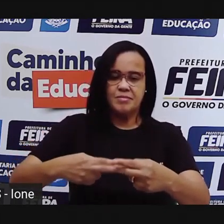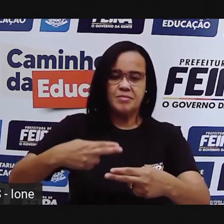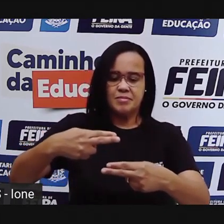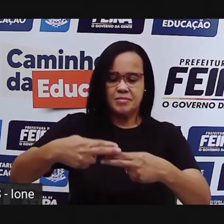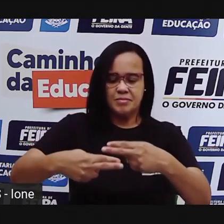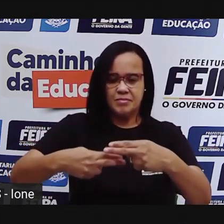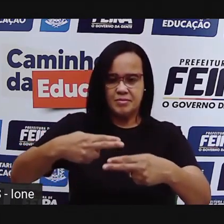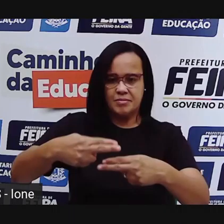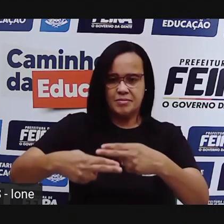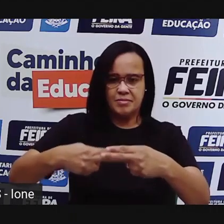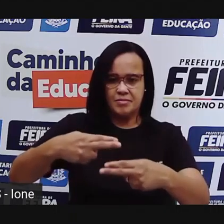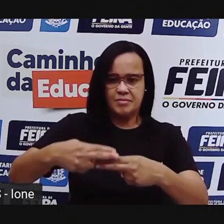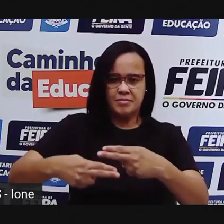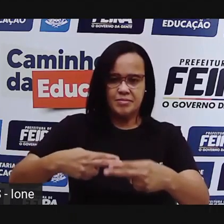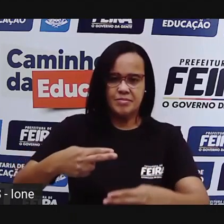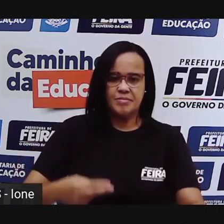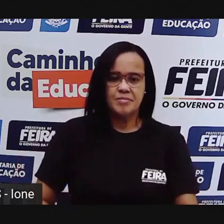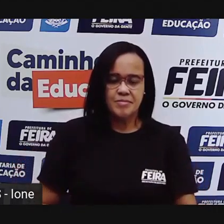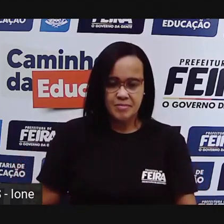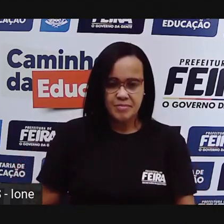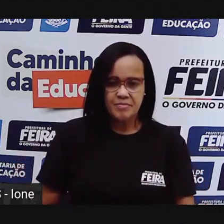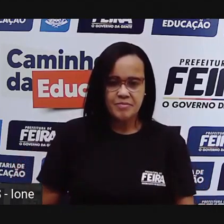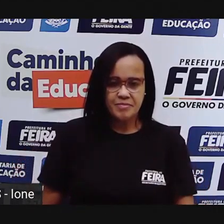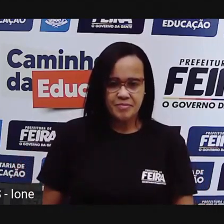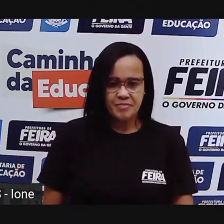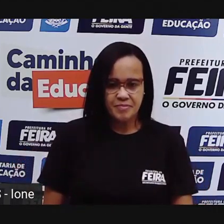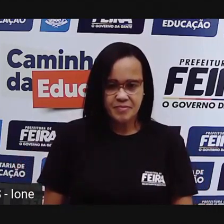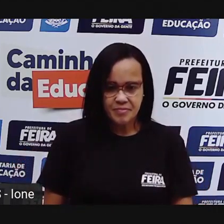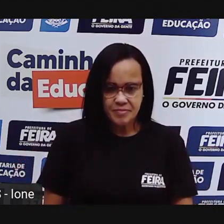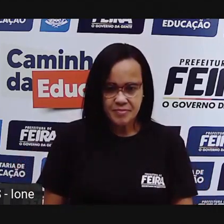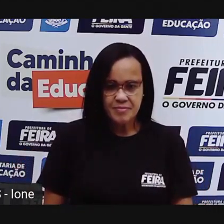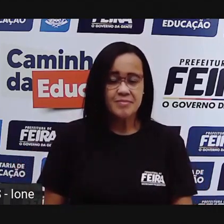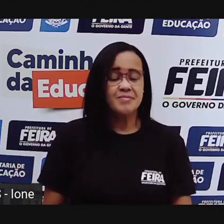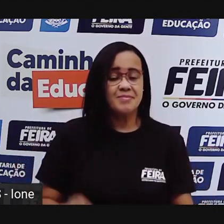enrolar. Ei, um balangandã eu vou